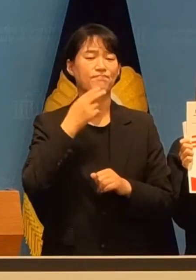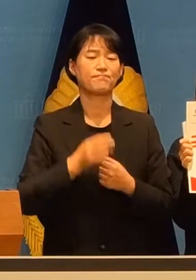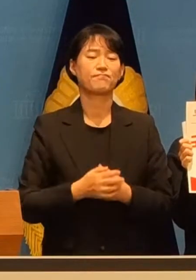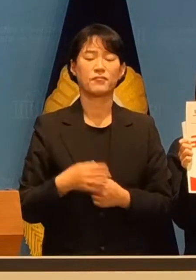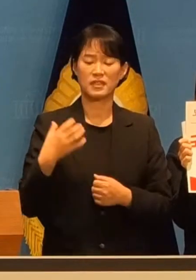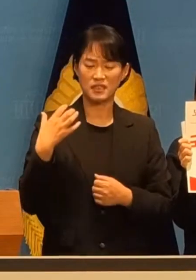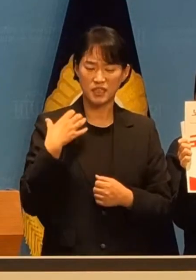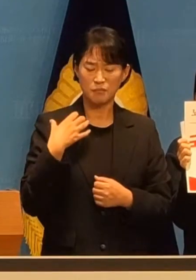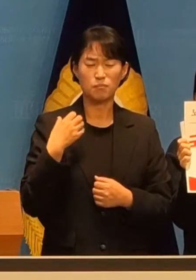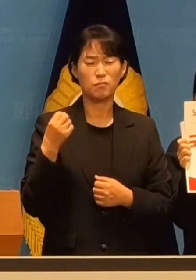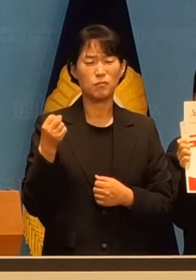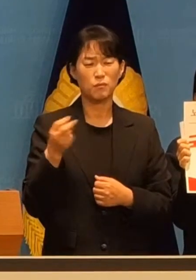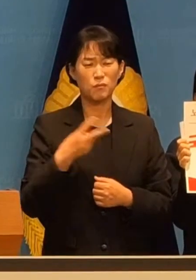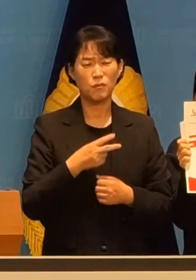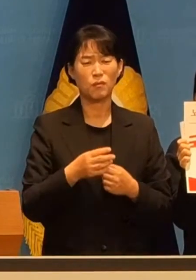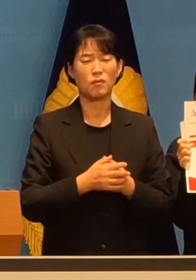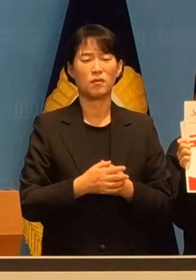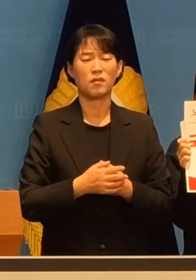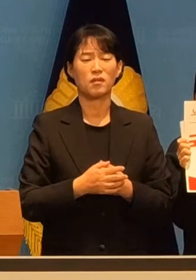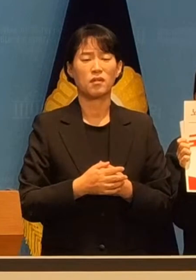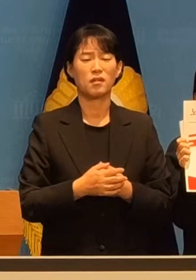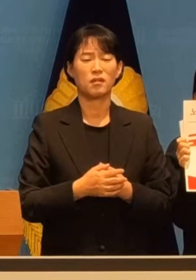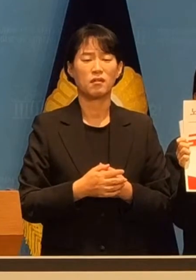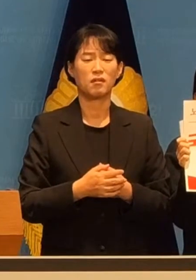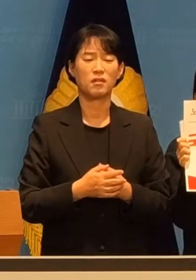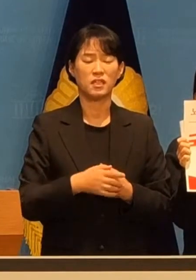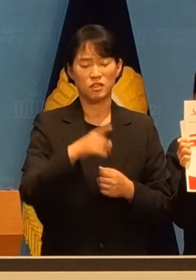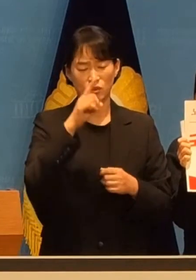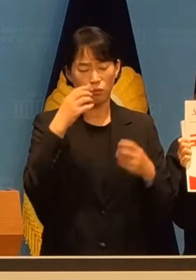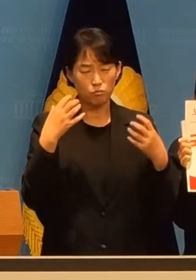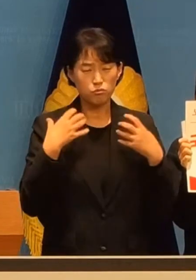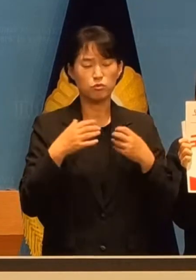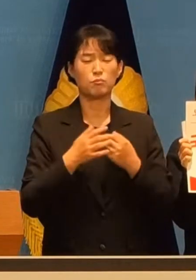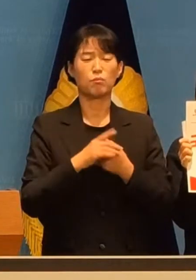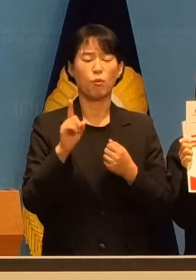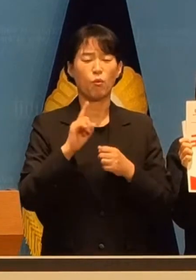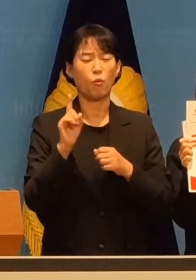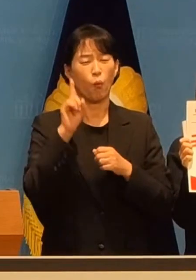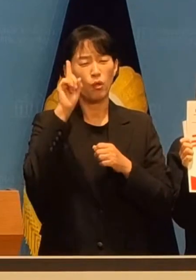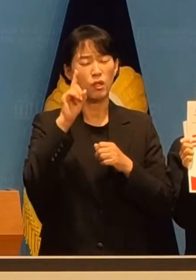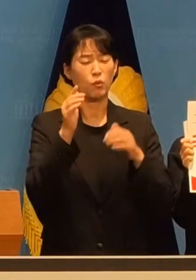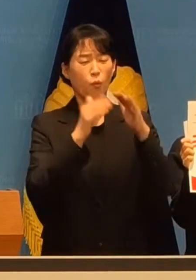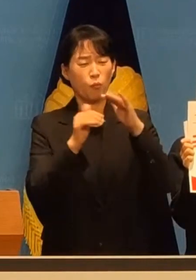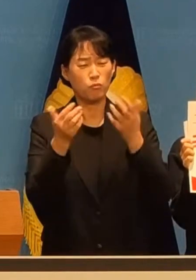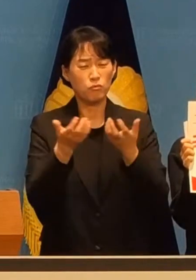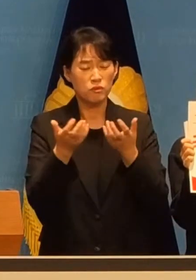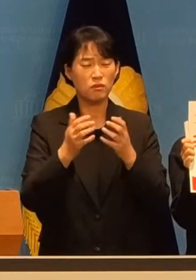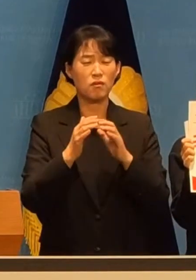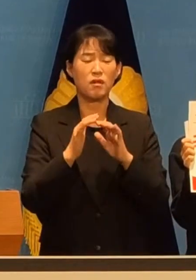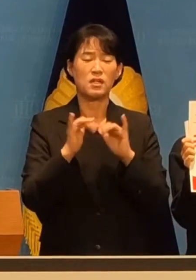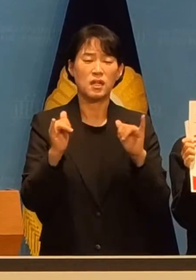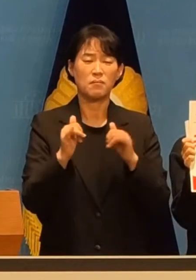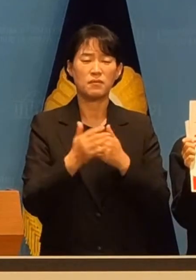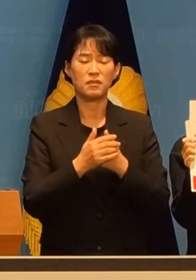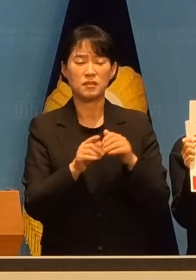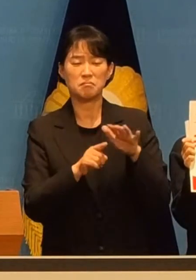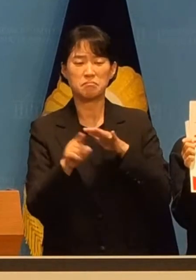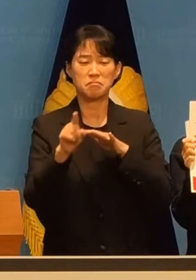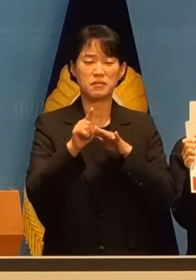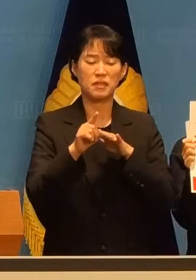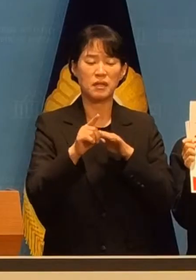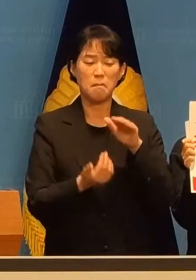책임은 고사하고 최근 연간 대거 영입한 정부 등 고위 공무원 등을 앞세워서 사건을 덮기에